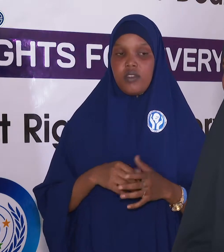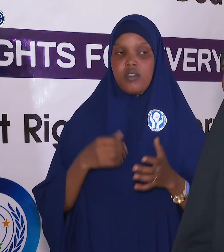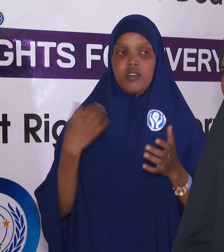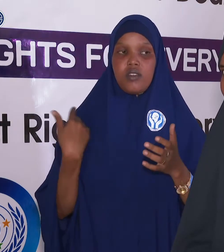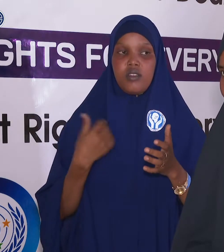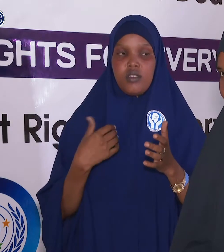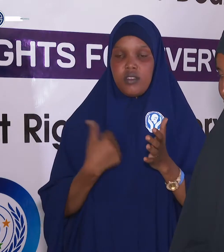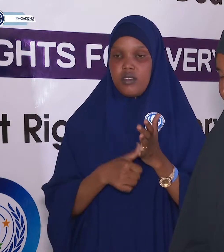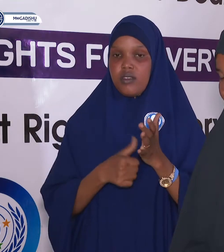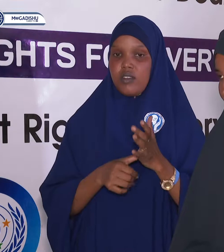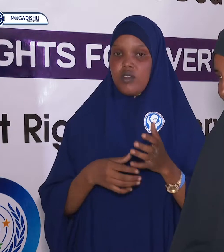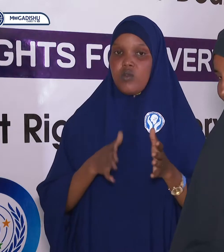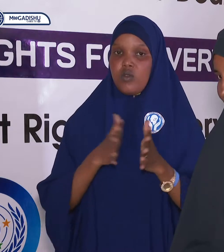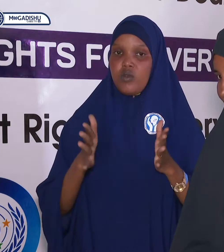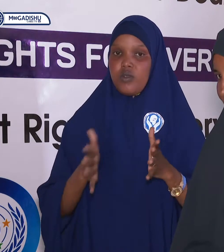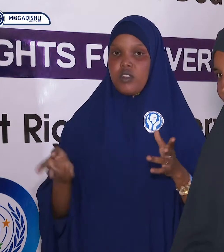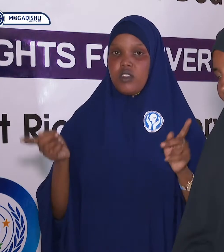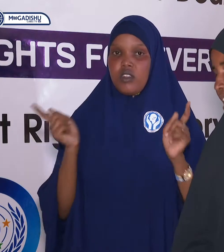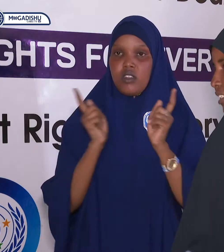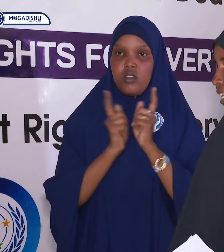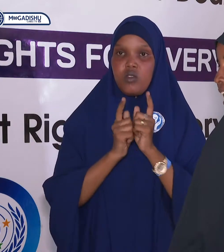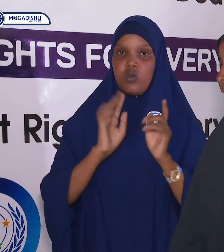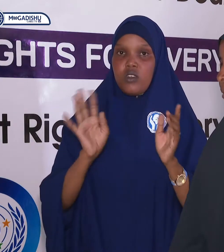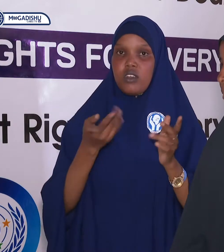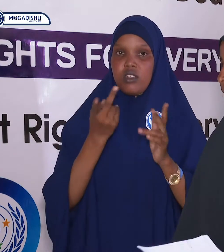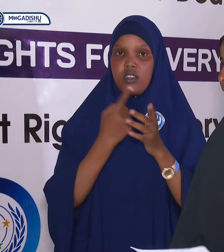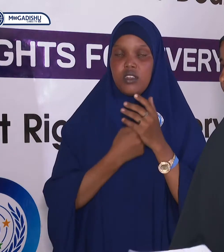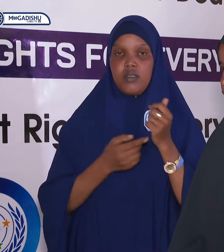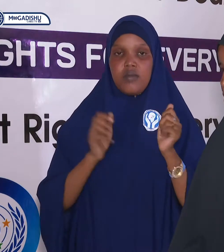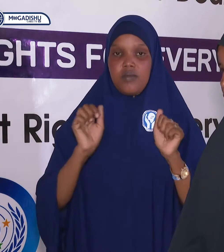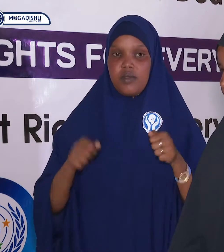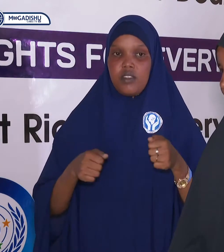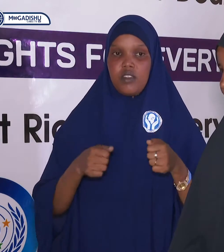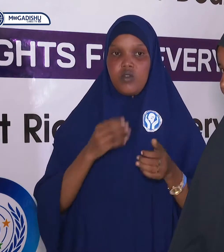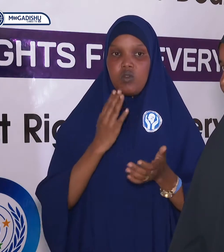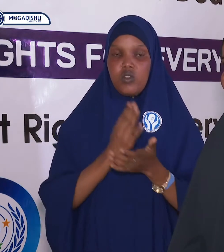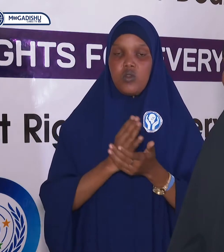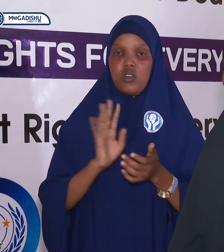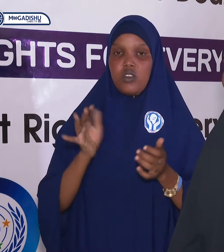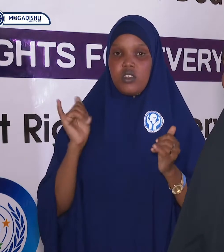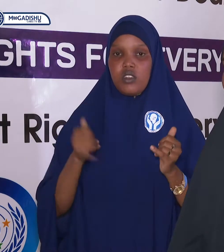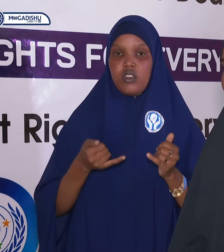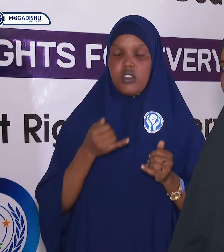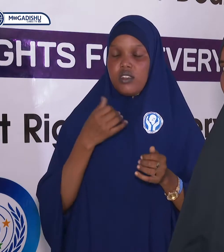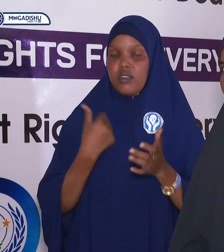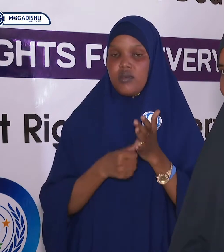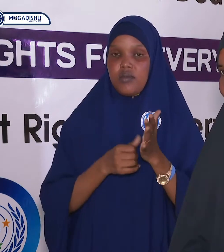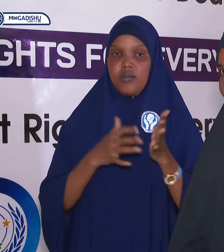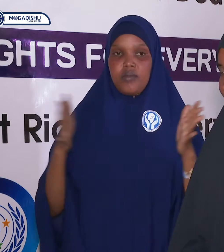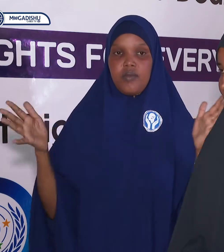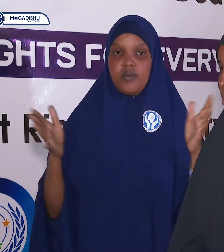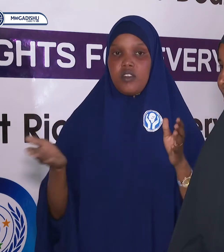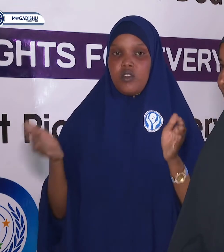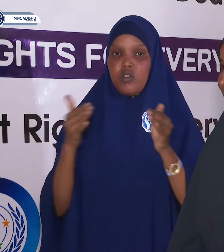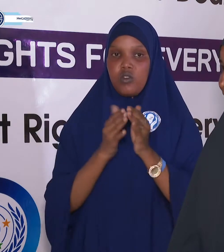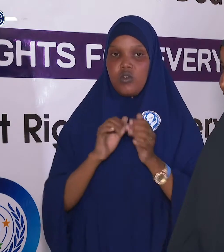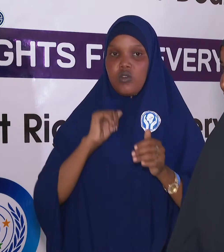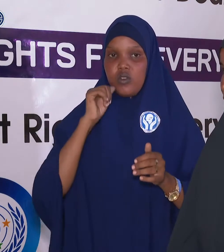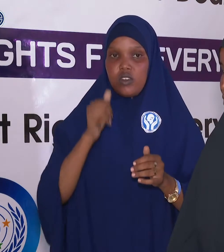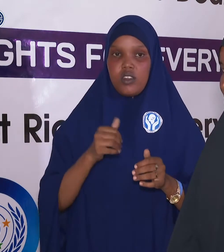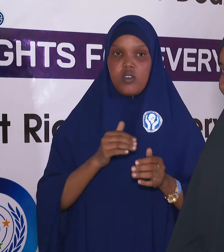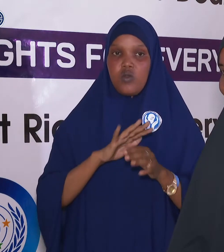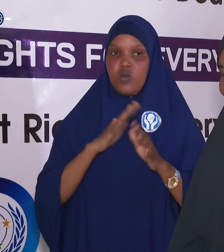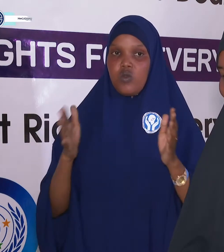caqabadaha ugu waaweyn ee aan la kulanno waxaa ka mid ah runtii waxaa jira caqabado badan aan la soo koobi karin laakiin inta ugu weyn waxaa ka mid ah waalidiinta